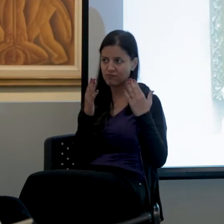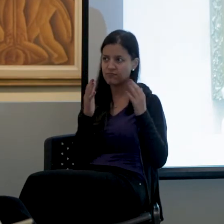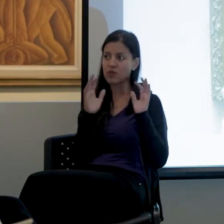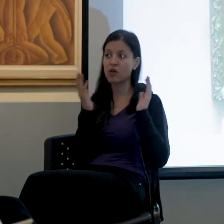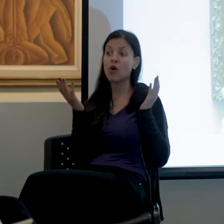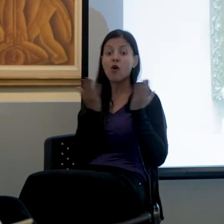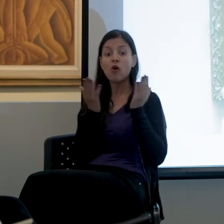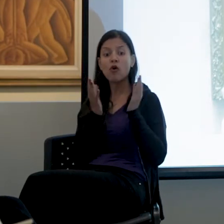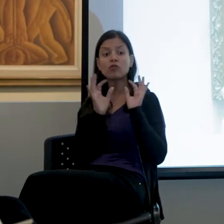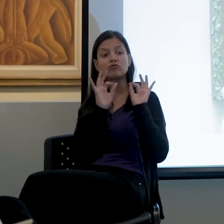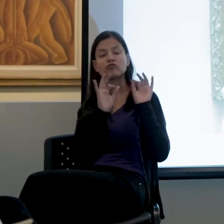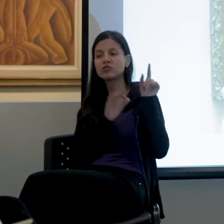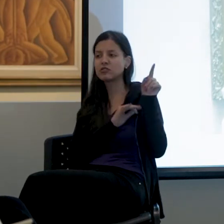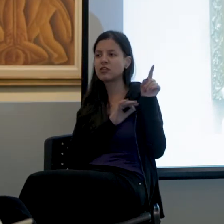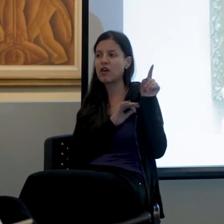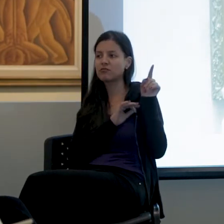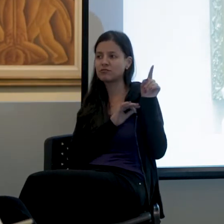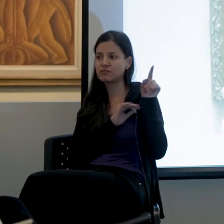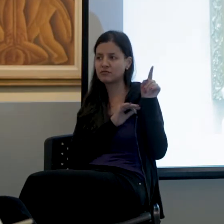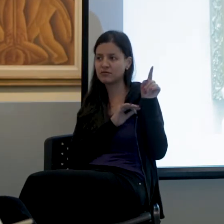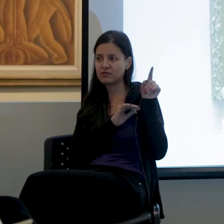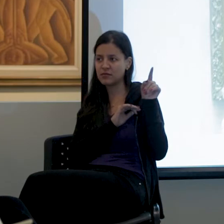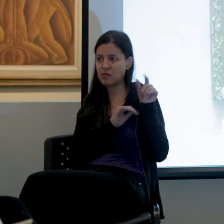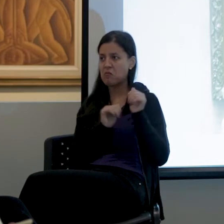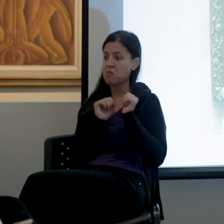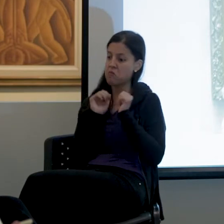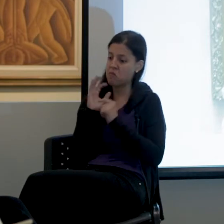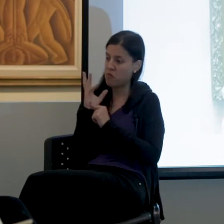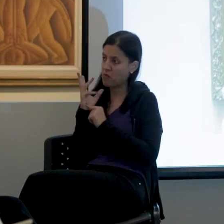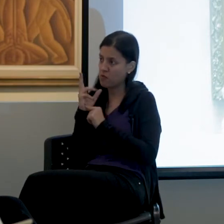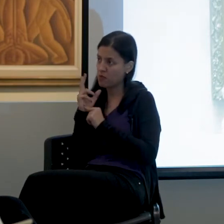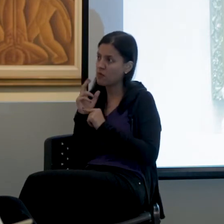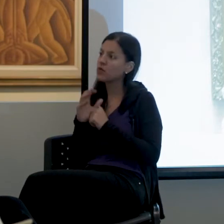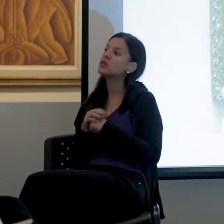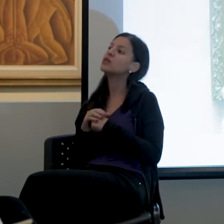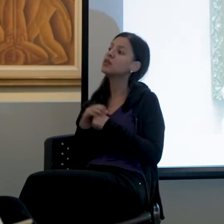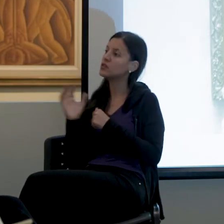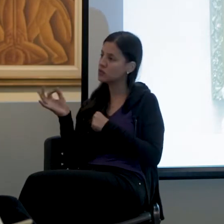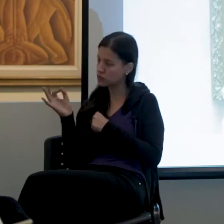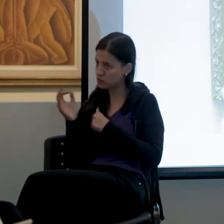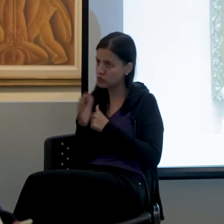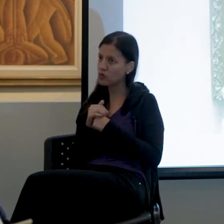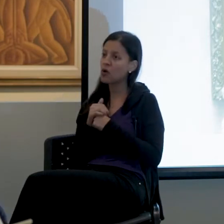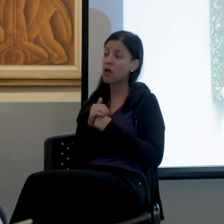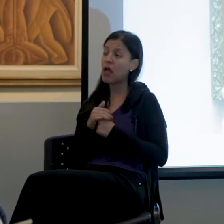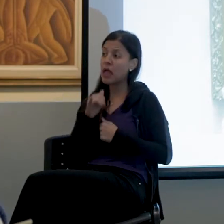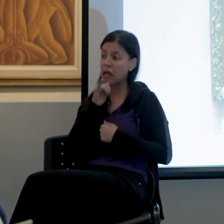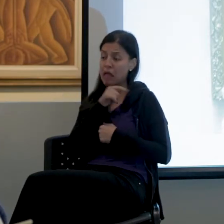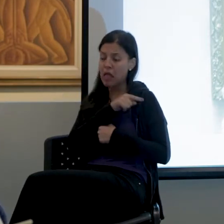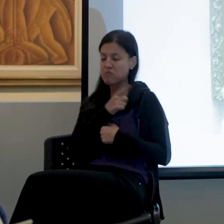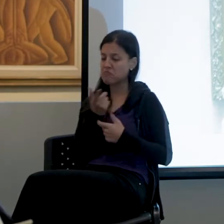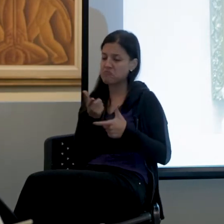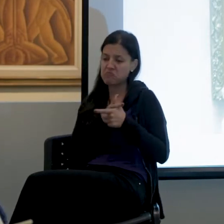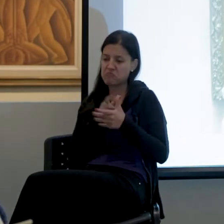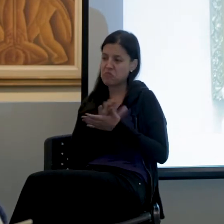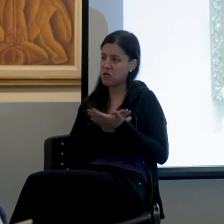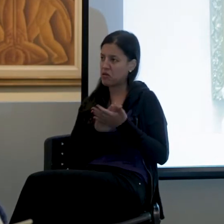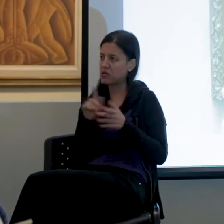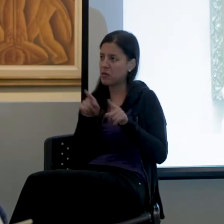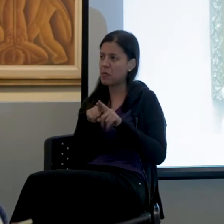seja com os canhões durante a Comuna, seja com os seus artistas, que, como não deviam nada para ninguém e também não ganhavam nada com